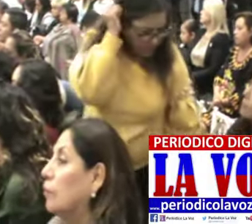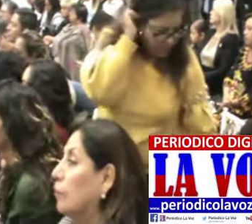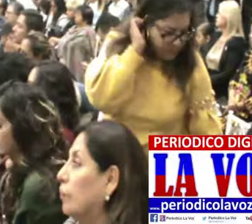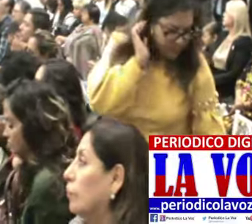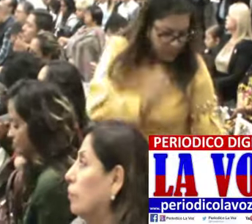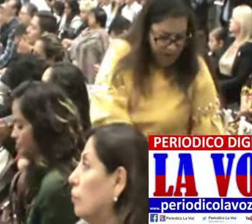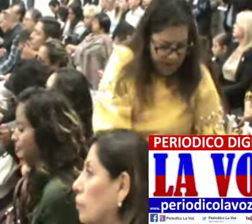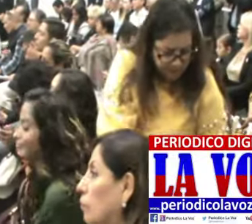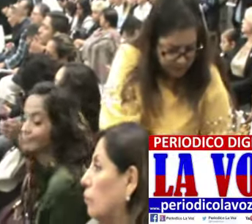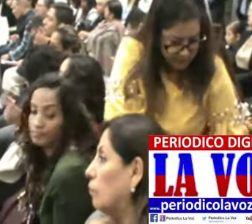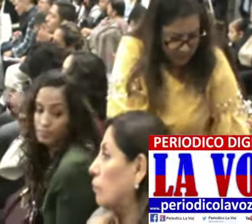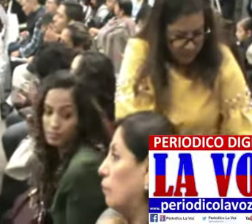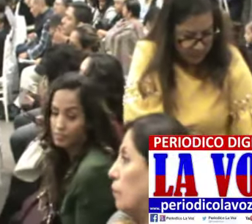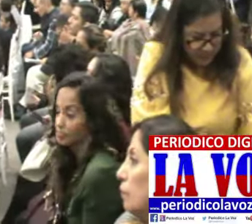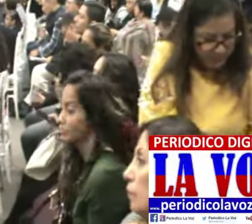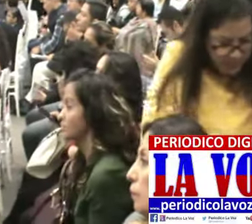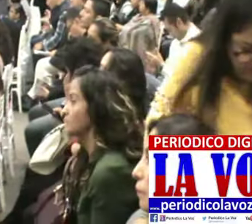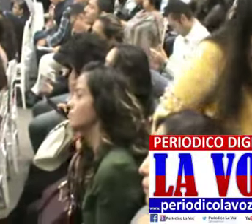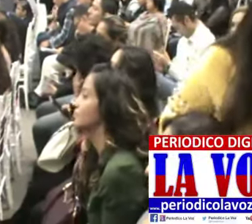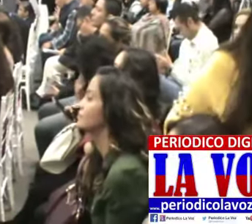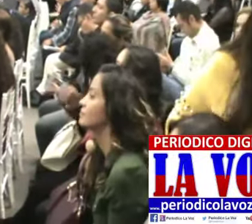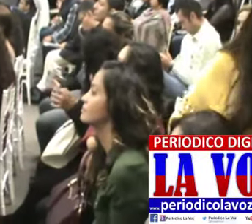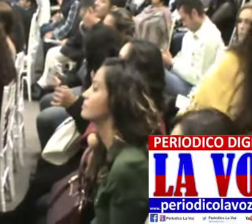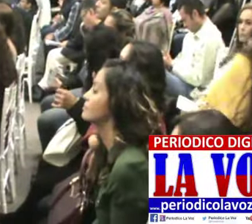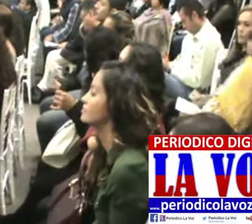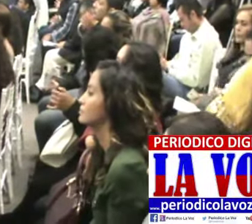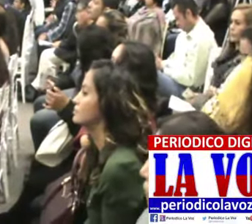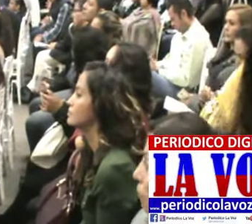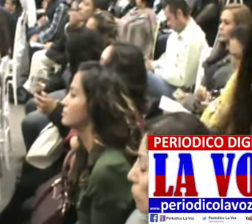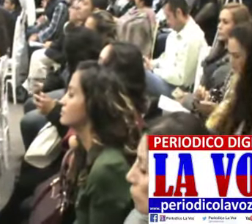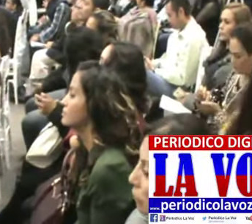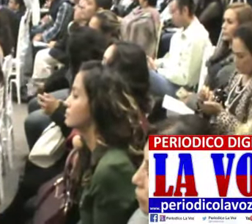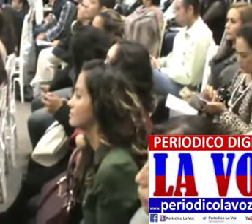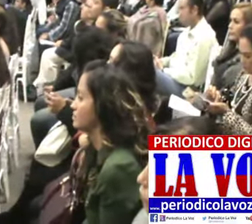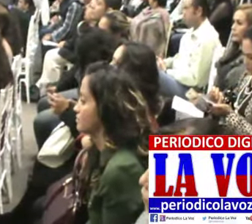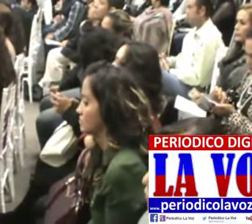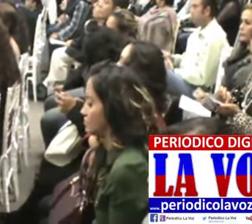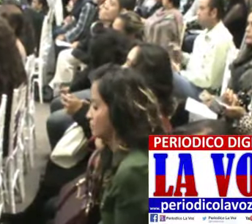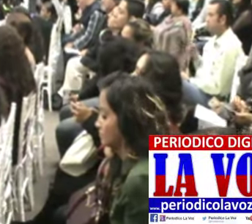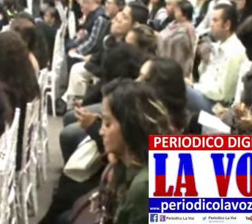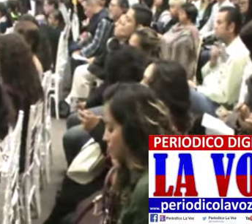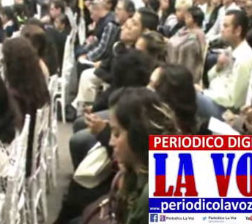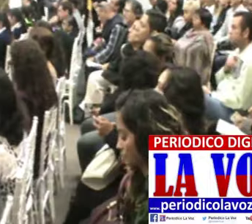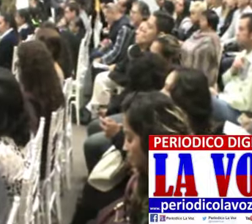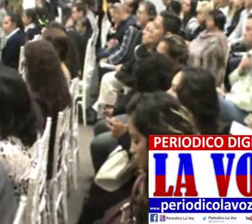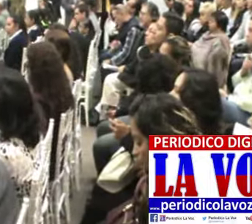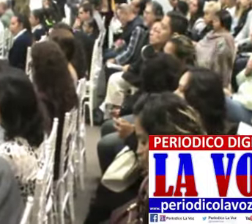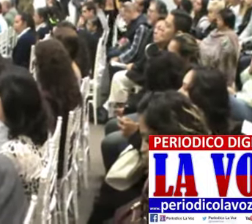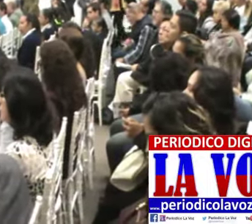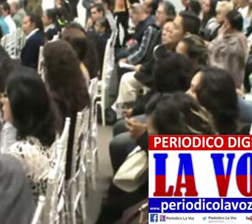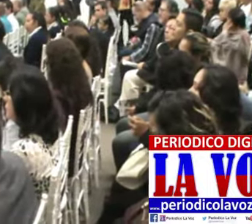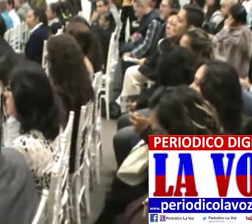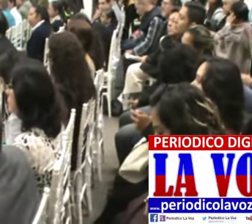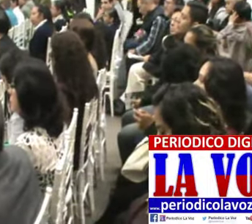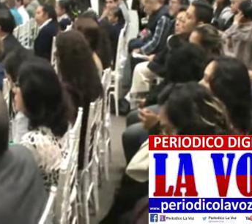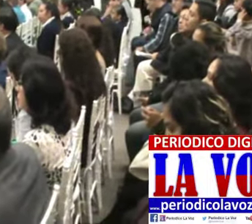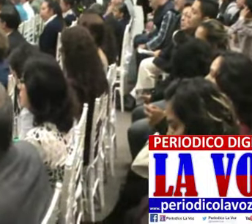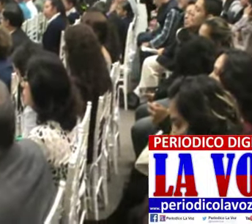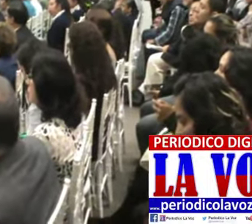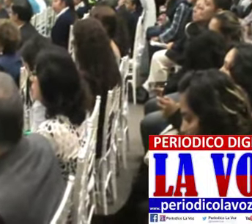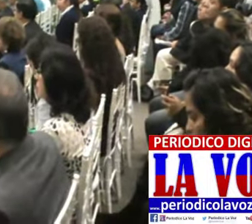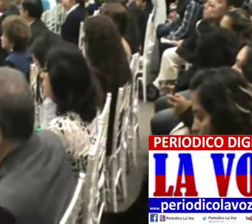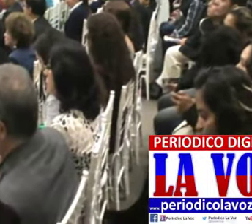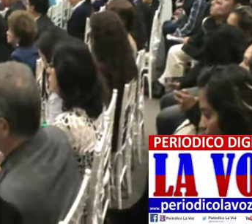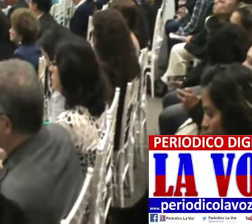fomento y difusión de la cultura de los derechos fundamentales, se han realizado cursos, talleres y visitas a